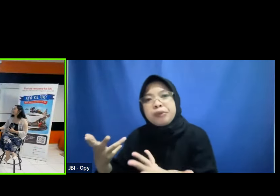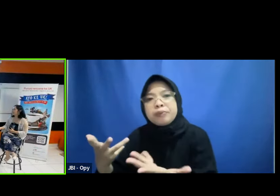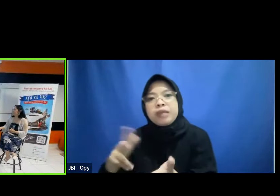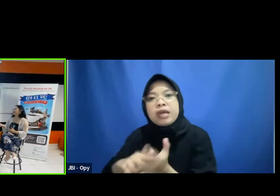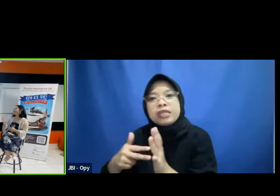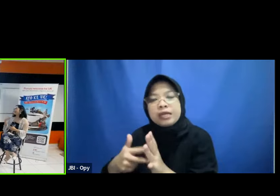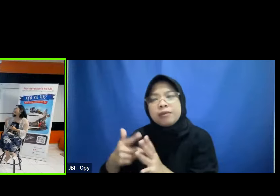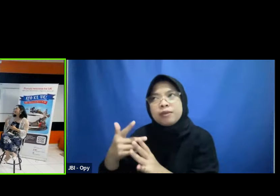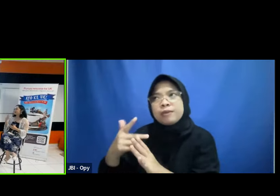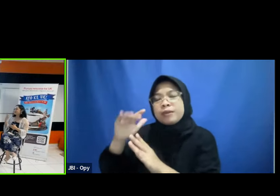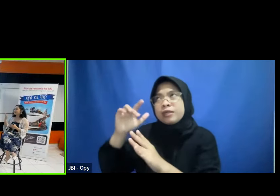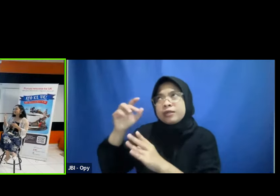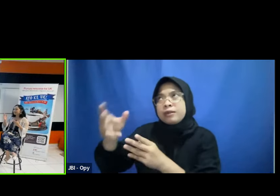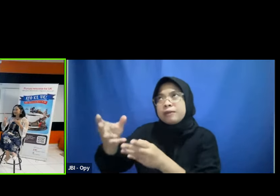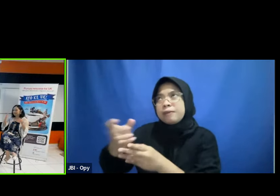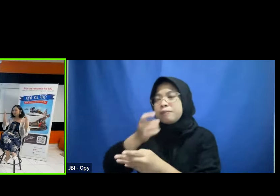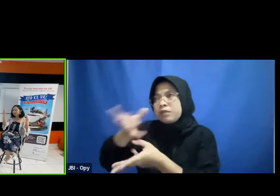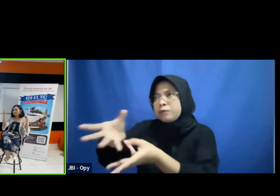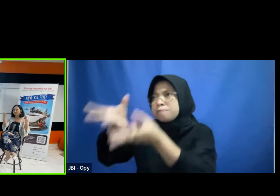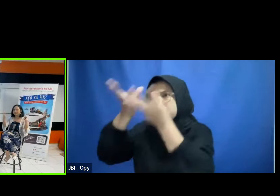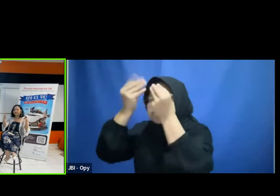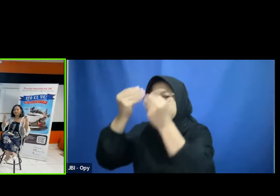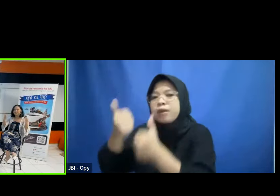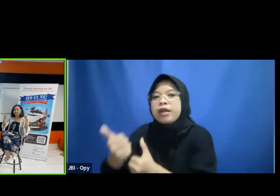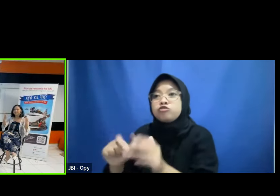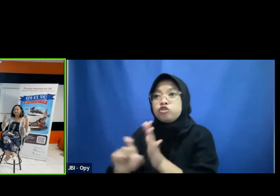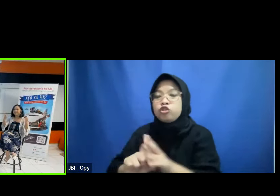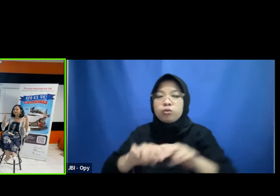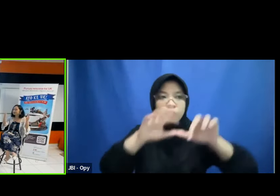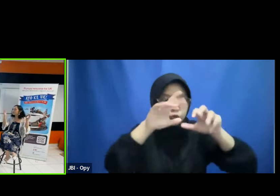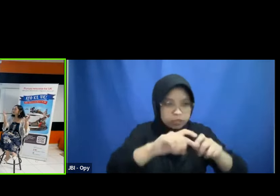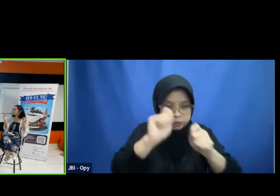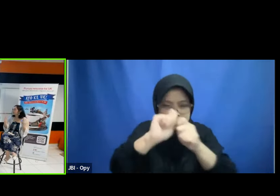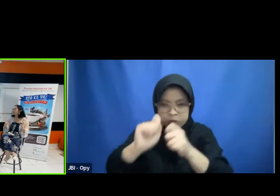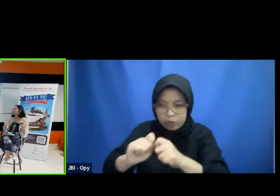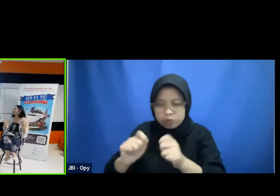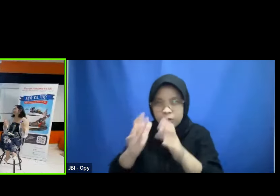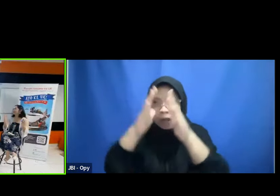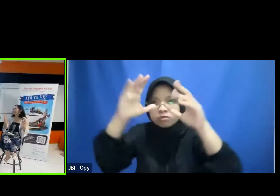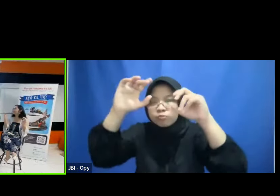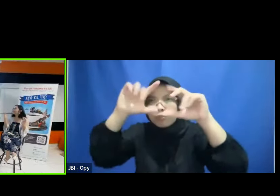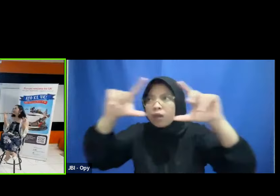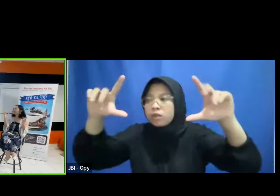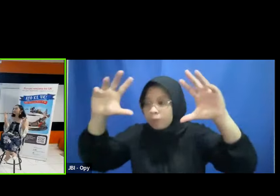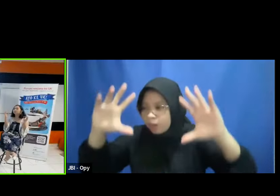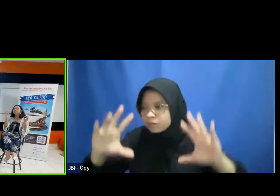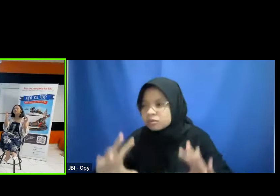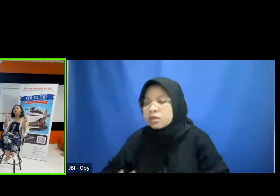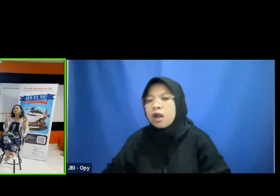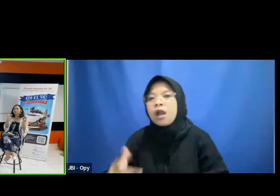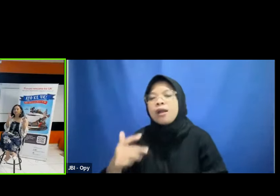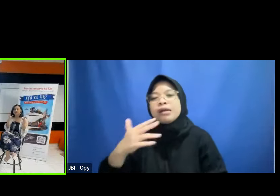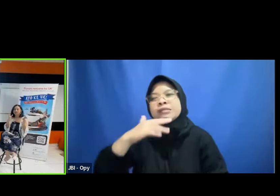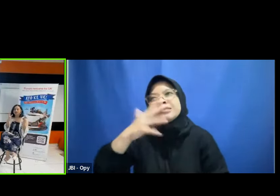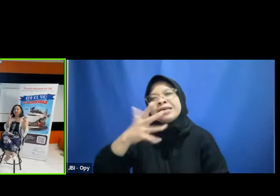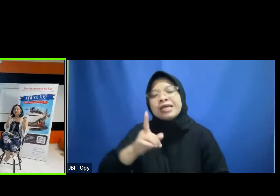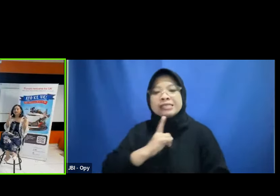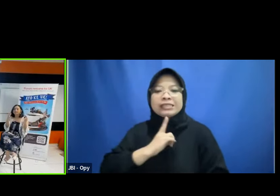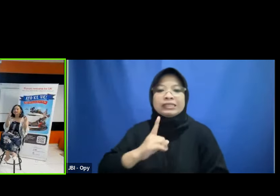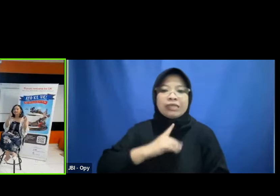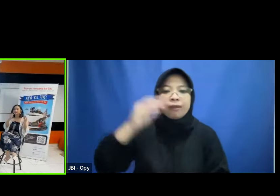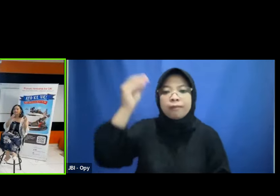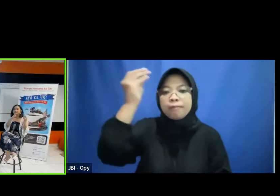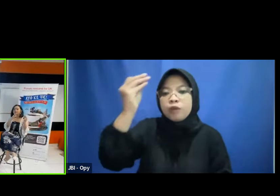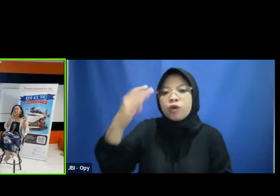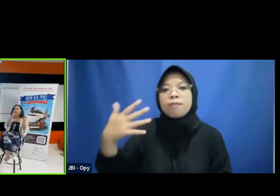dideliver dengan baik karena kan gini misalkan ketika kita nulis di Esi itu kan sebenarnya Esi kita isinya panjang gitu dan kadang kita tuh bingung sebetulnya